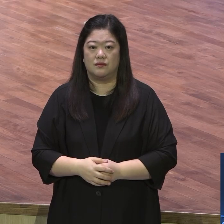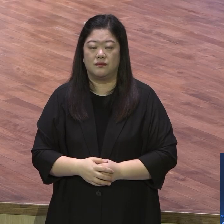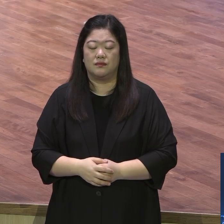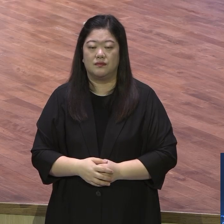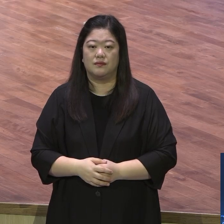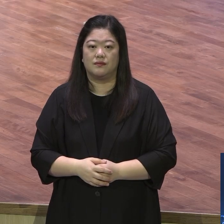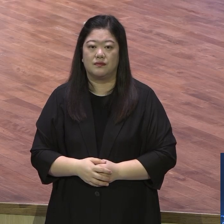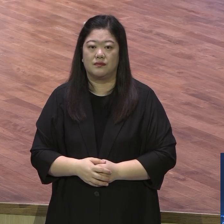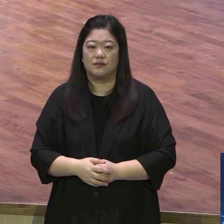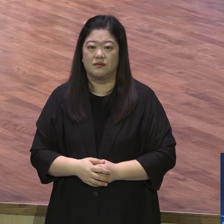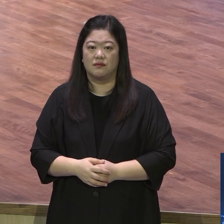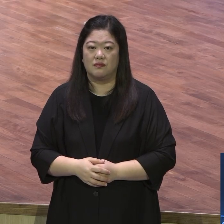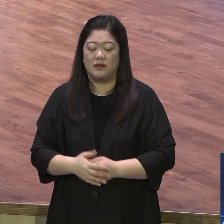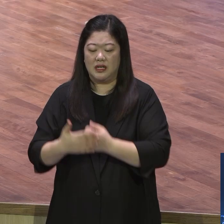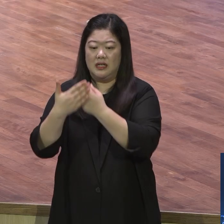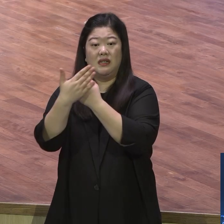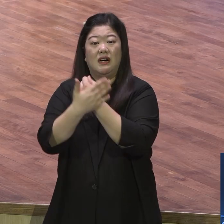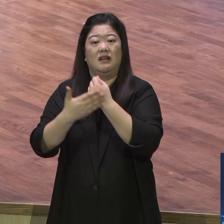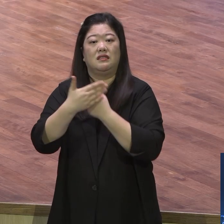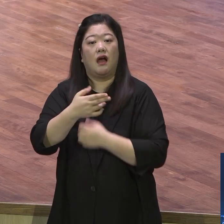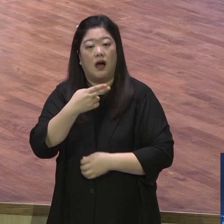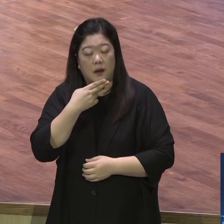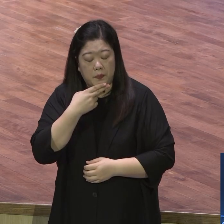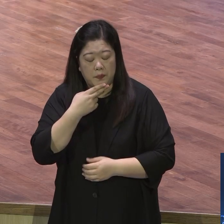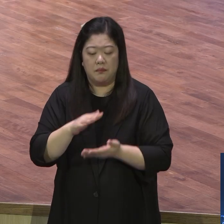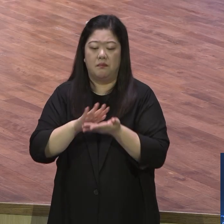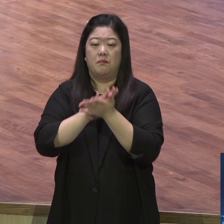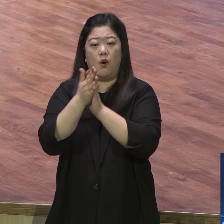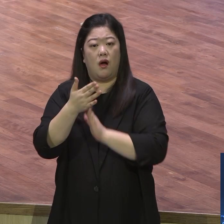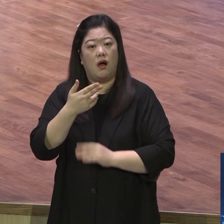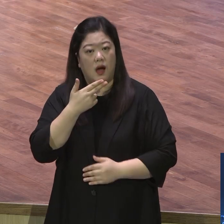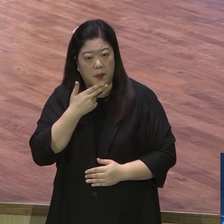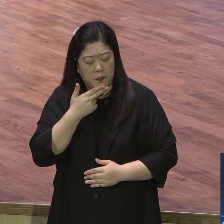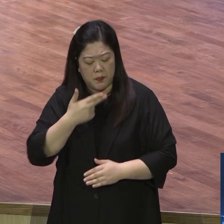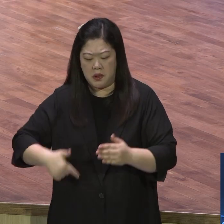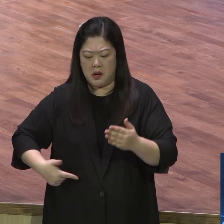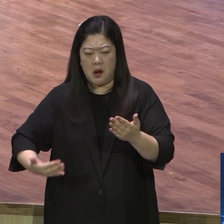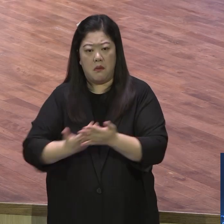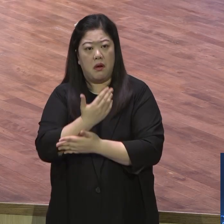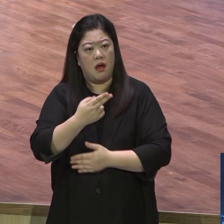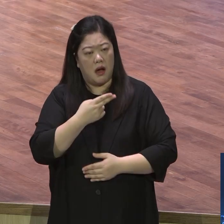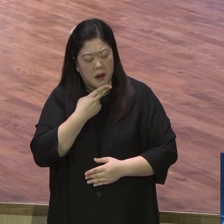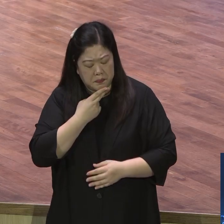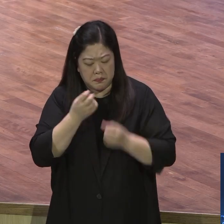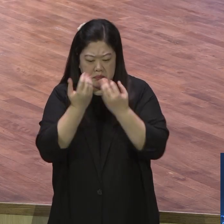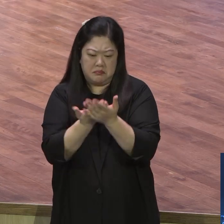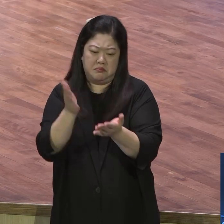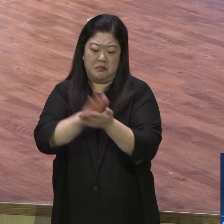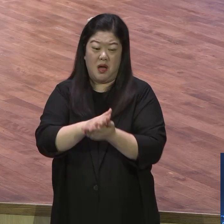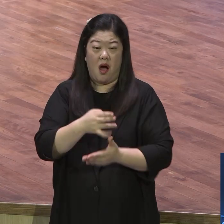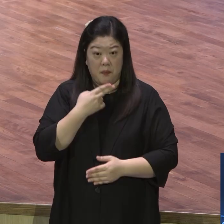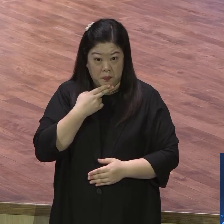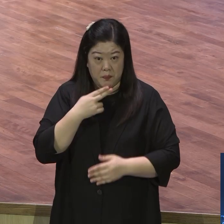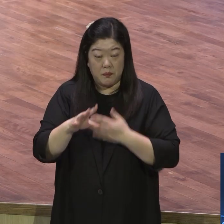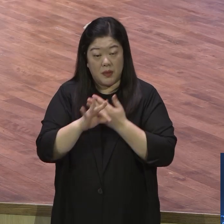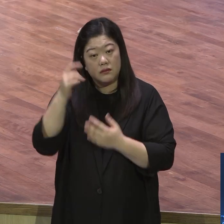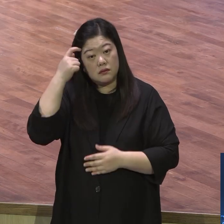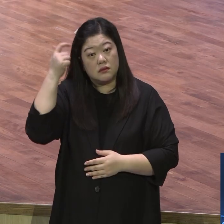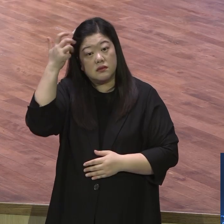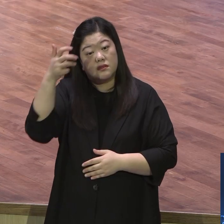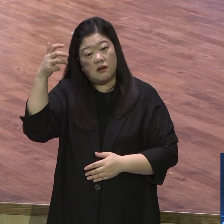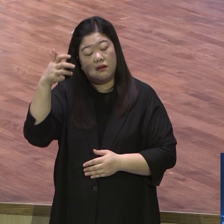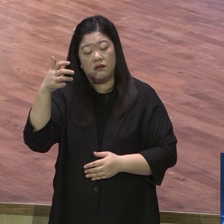은혜를 못 받는 사람 변화되지 못하는 사람 회개하지 않는 사람 개혁하지 않는 사람은 영적 증풍병자예요 감각이